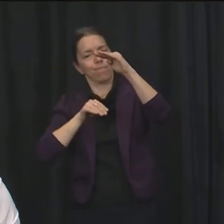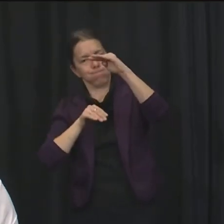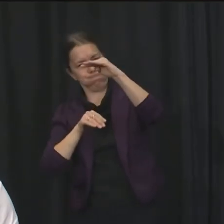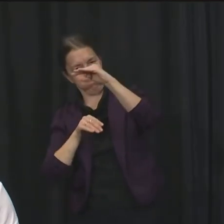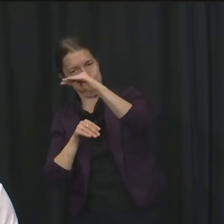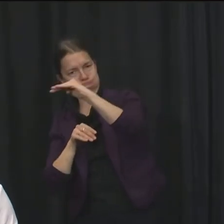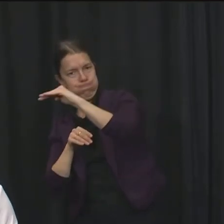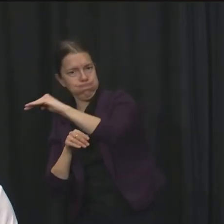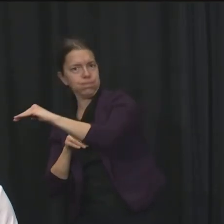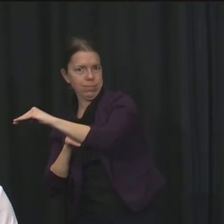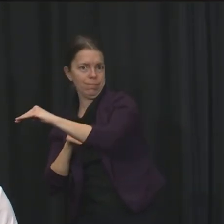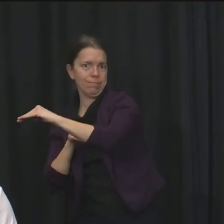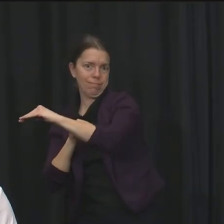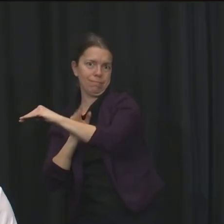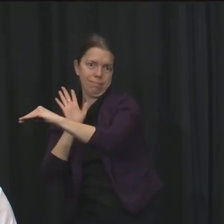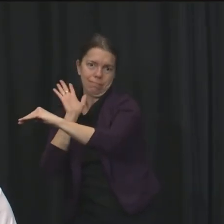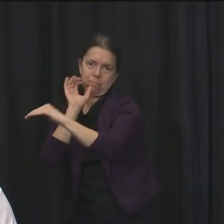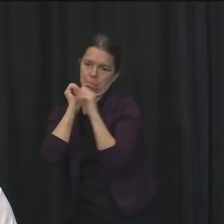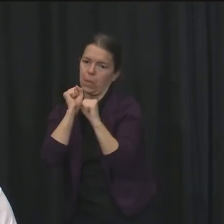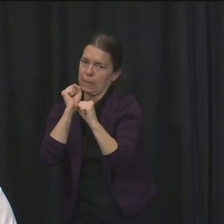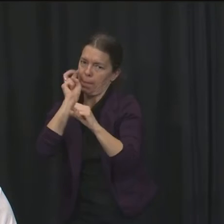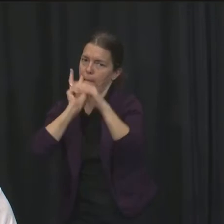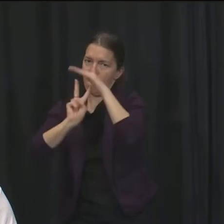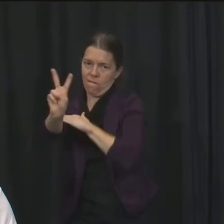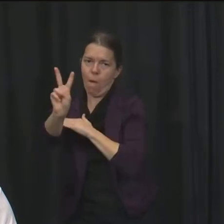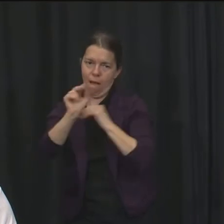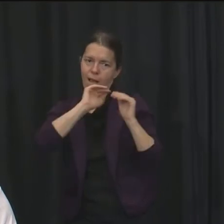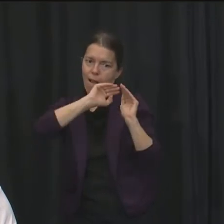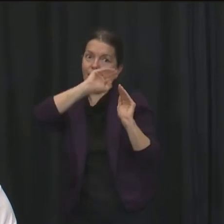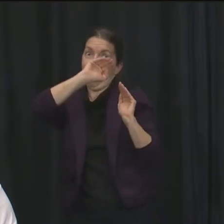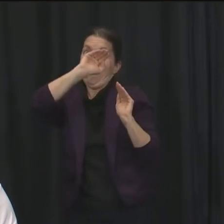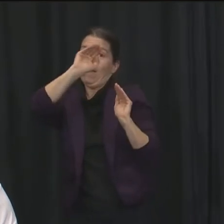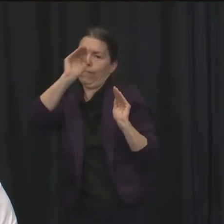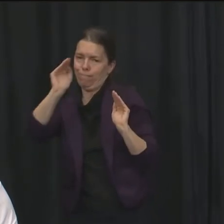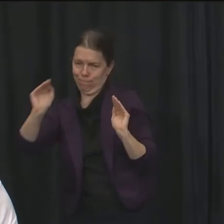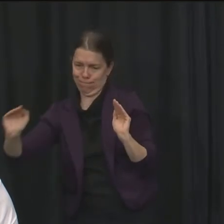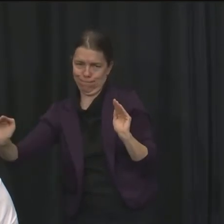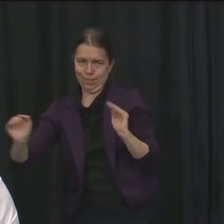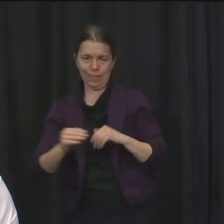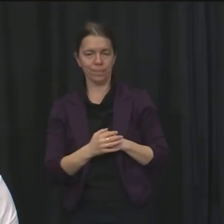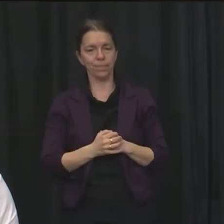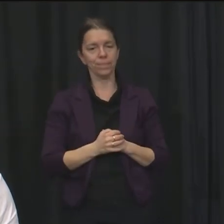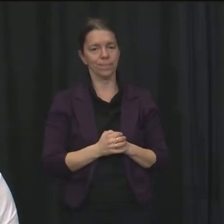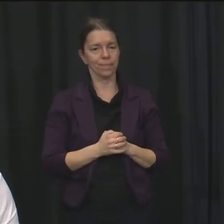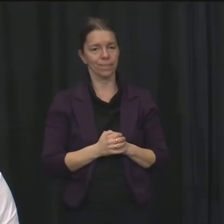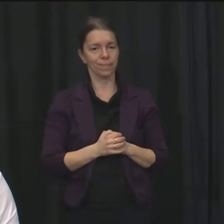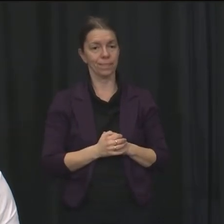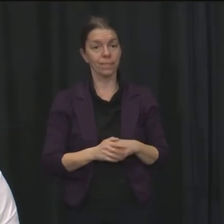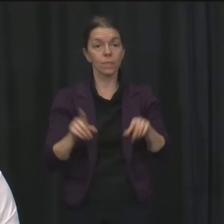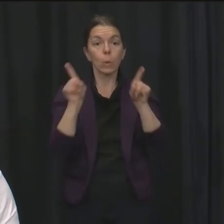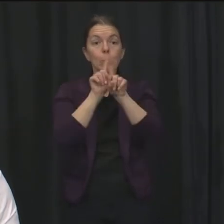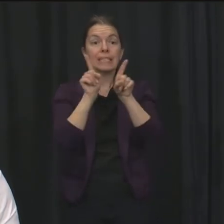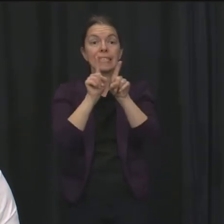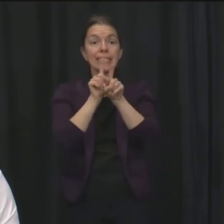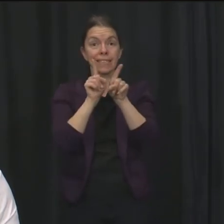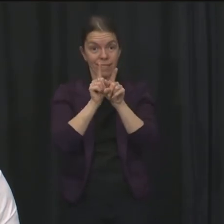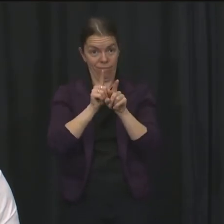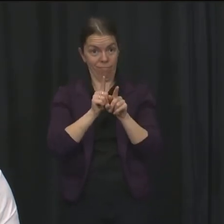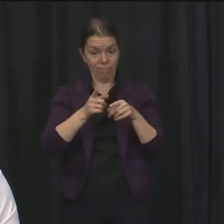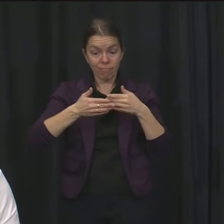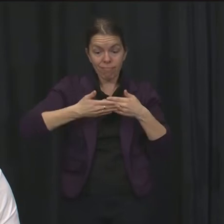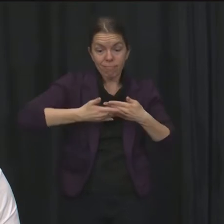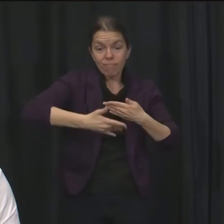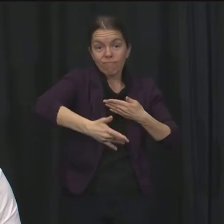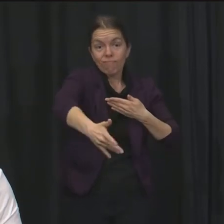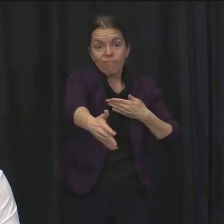qui se réduit de jour en jour. Ce qu'on s'attend aussi, c'est que dans la prochaine semaine, les prochains 10 jours, on va quand